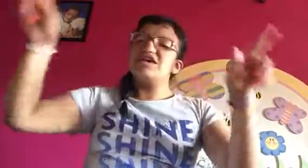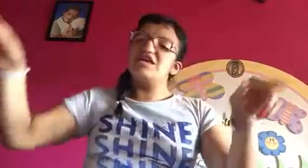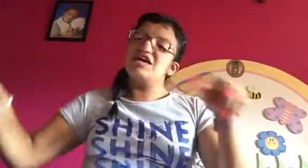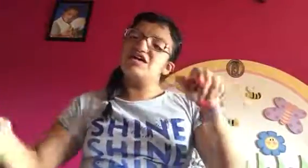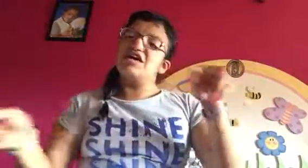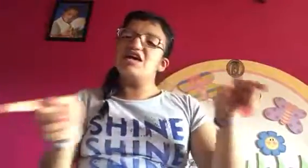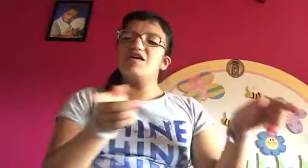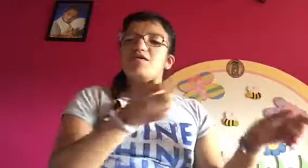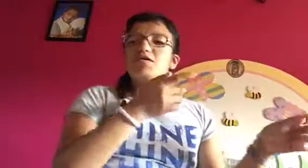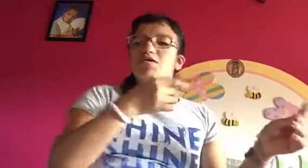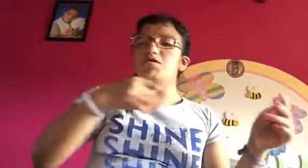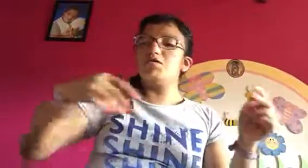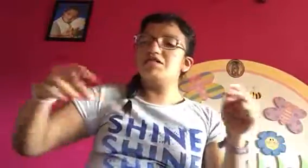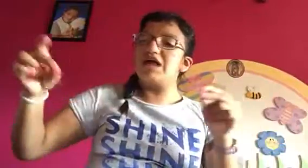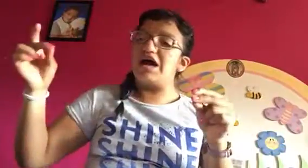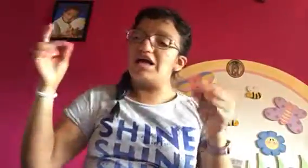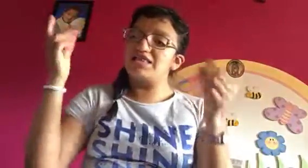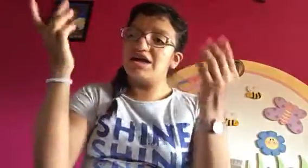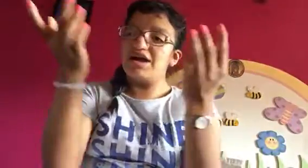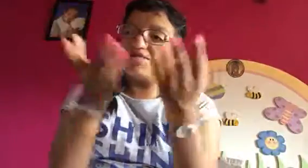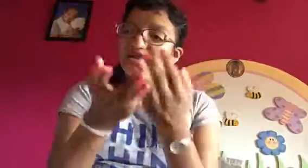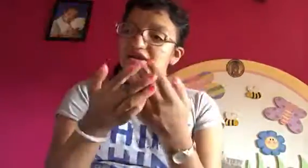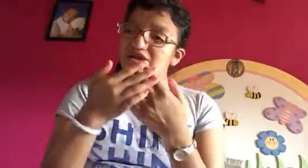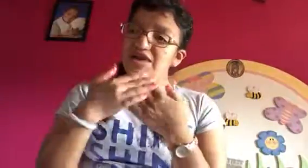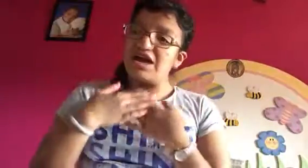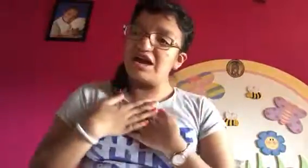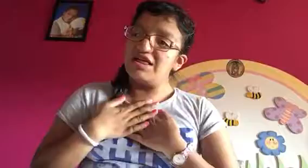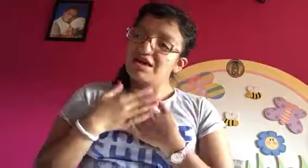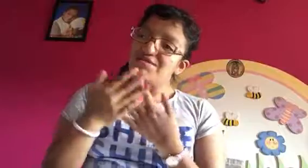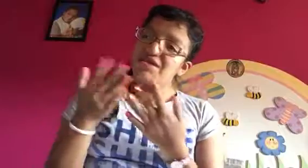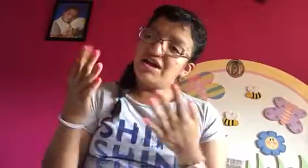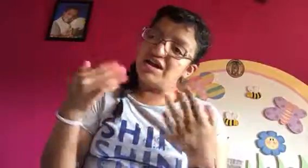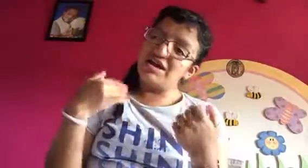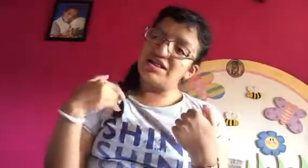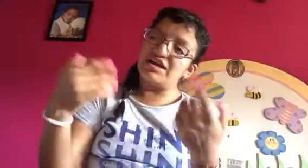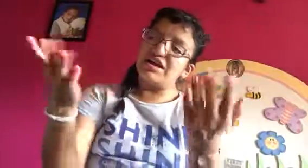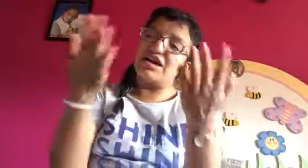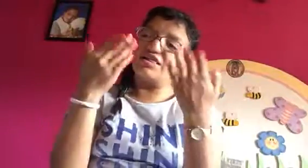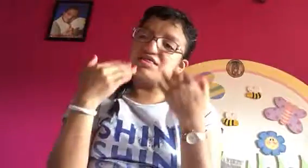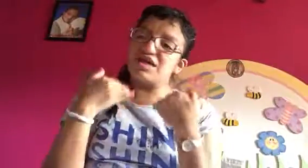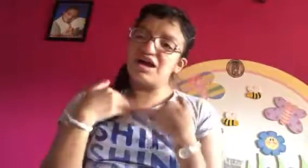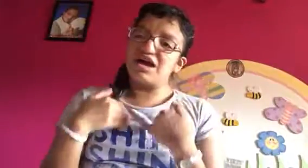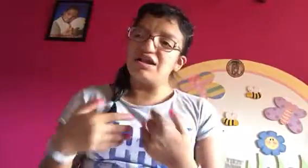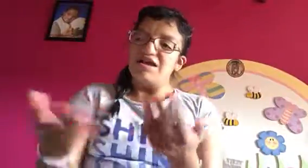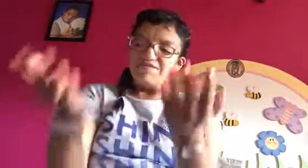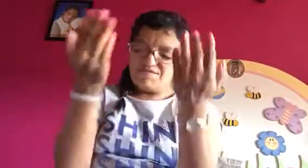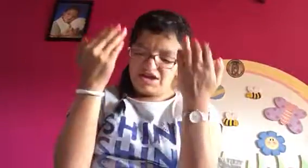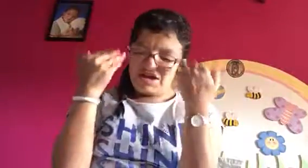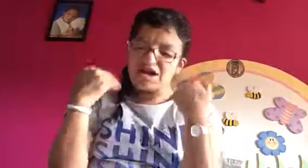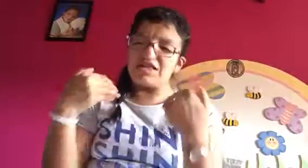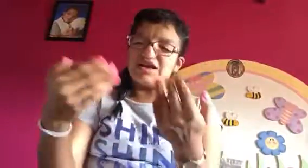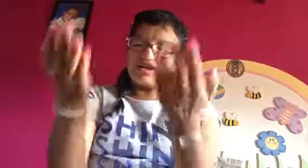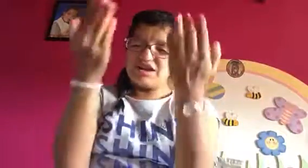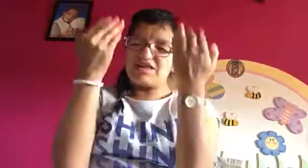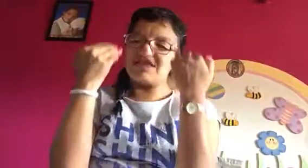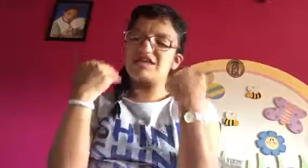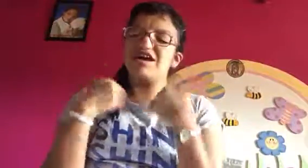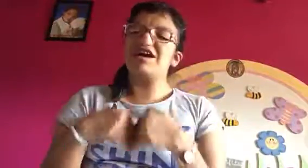ya llegó la Navidad. Ven a cantar, ven a